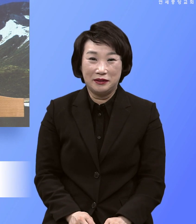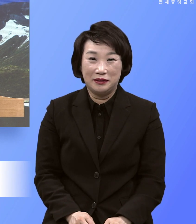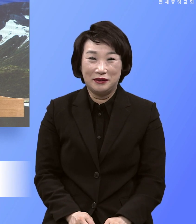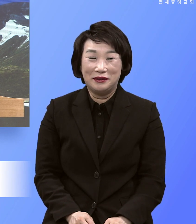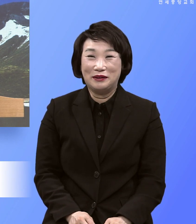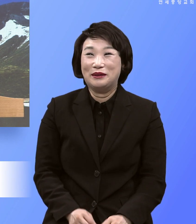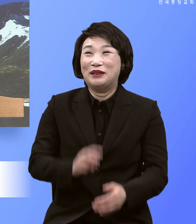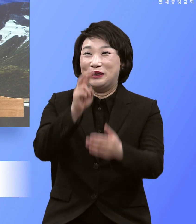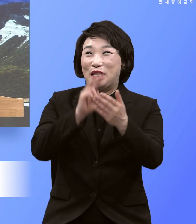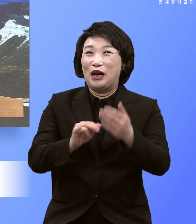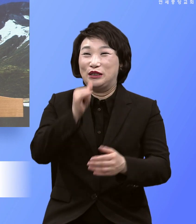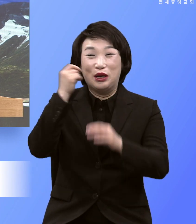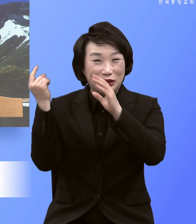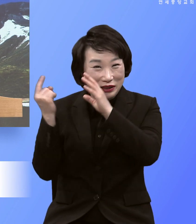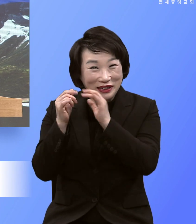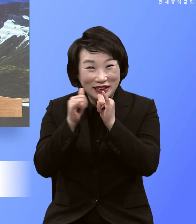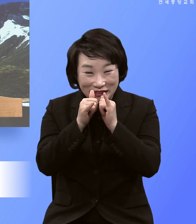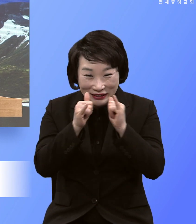듣는